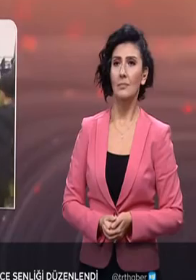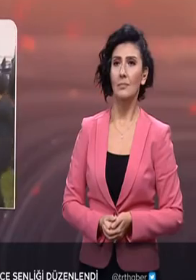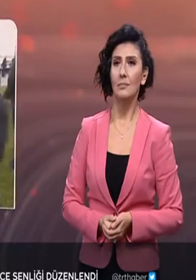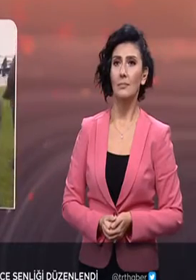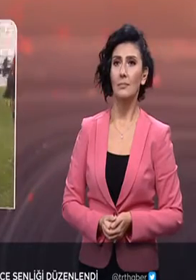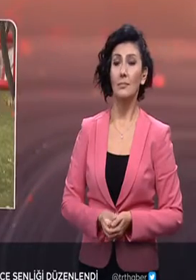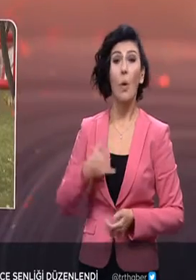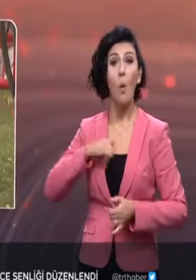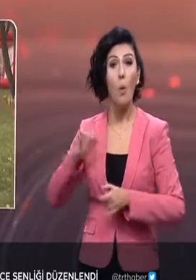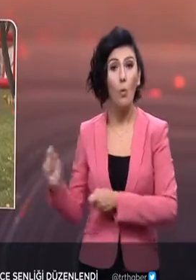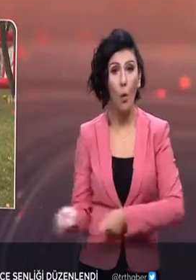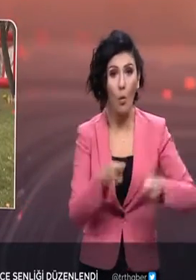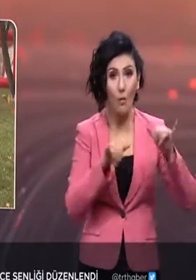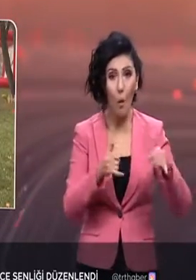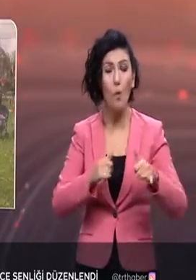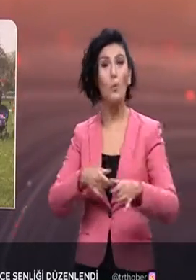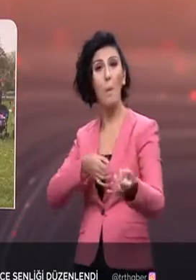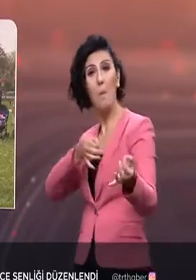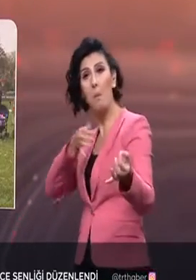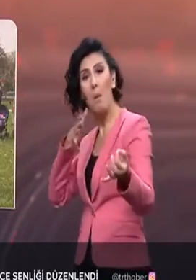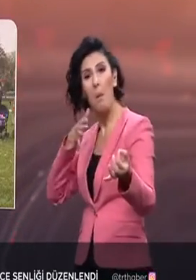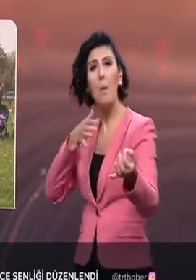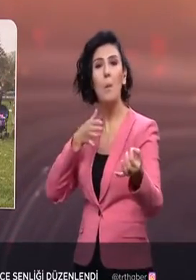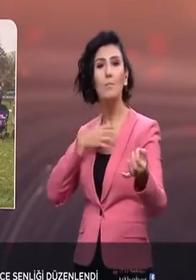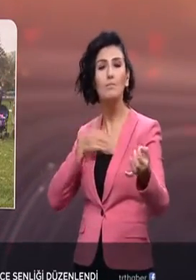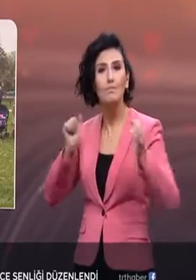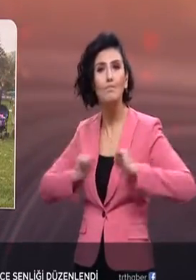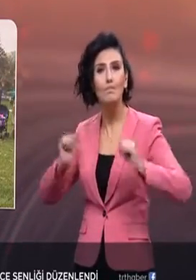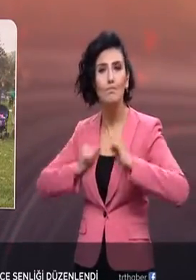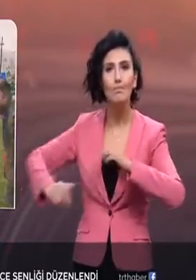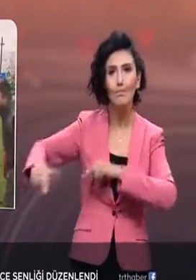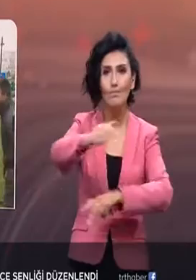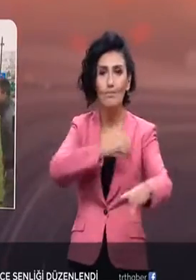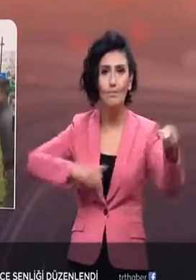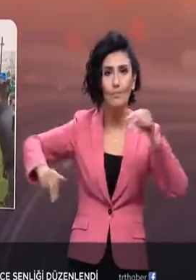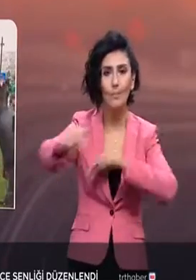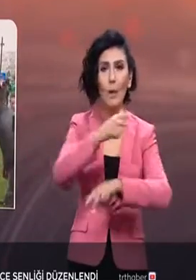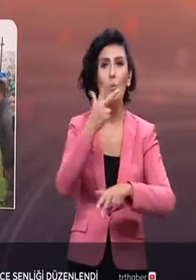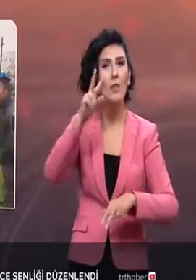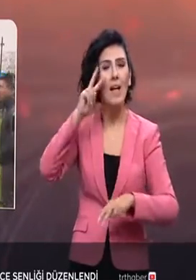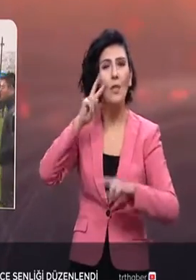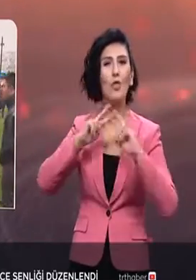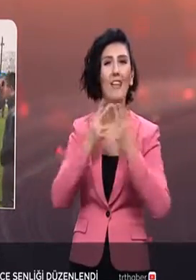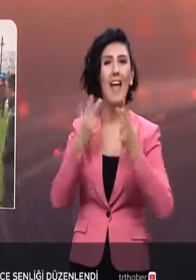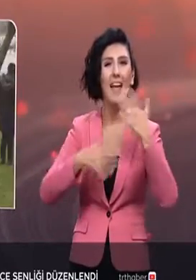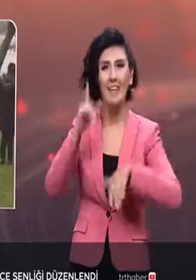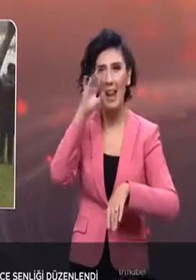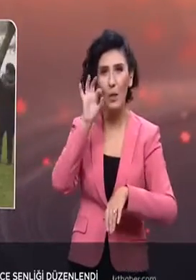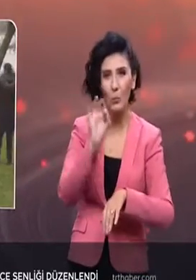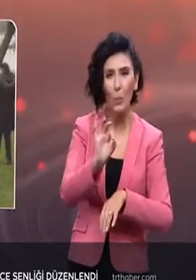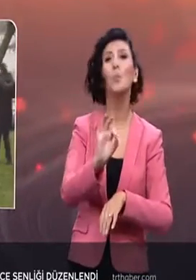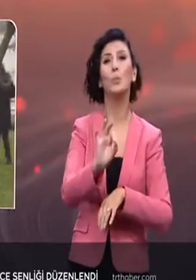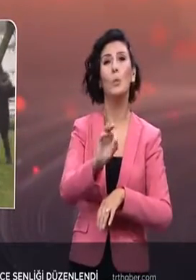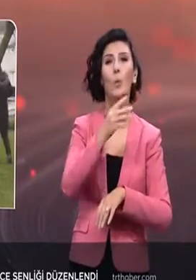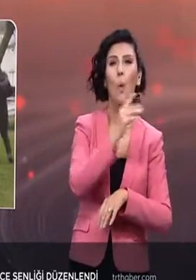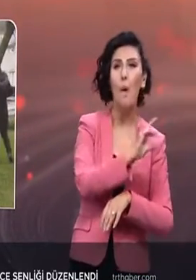Golf oynadılar, ok attılar, koordinasyon parkurunda koştular. 3 Aralık Dünya Engelliler Günü kapsamında 15 ile 30 yaş arası